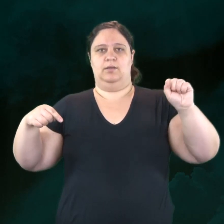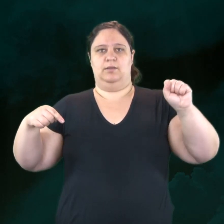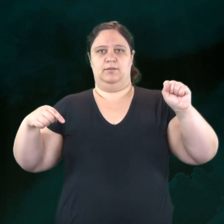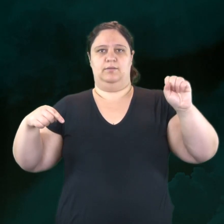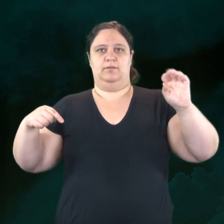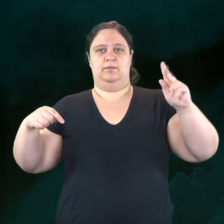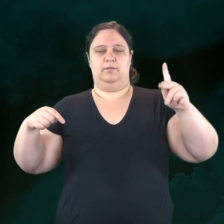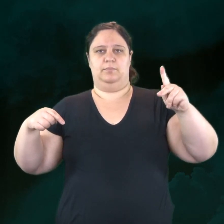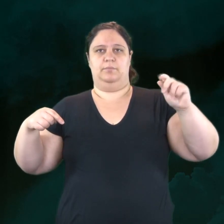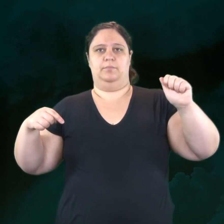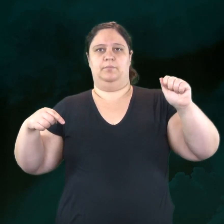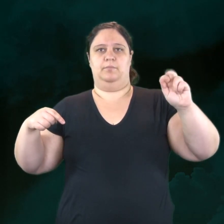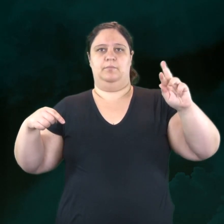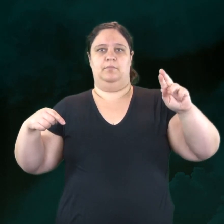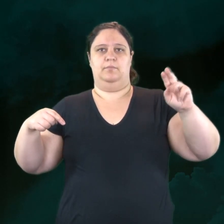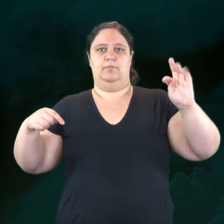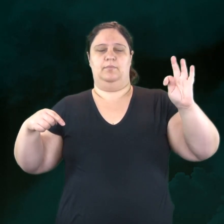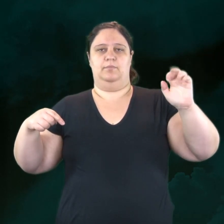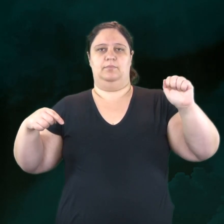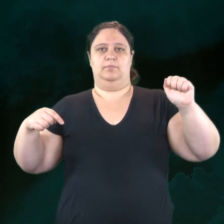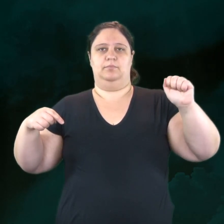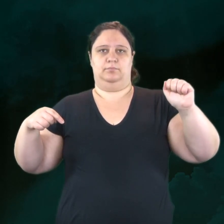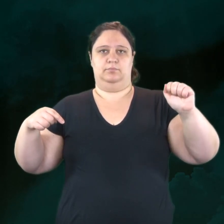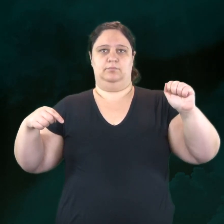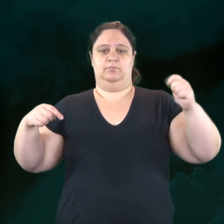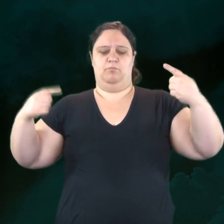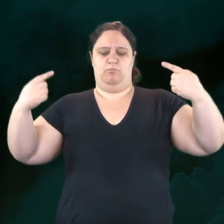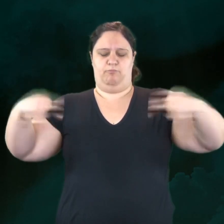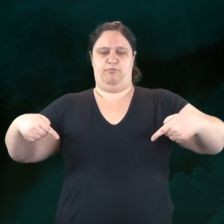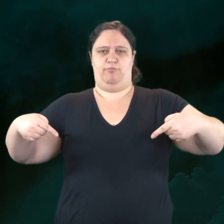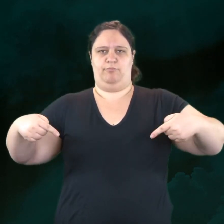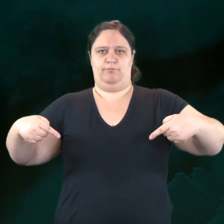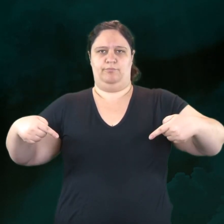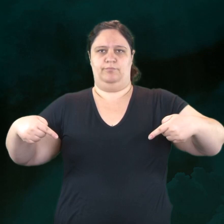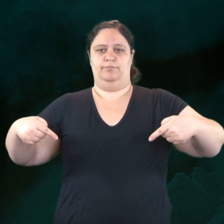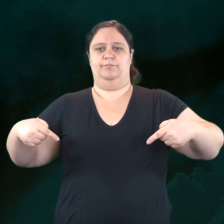Espartas, né? Eram Espartas. Então eles